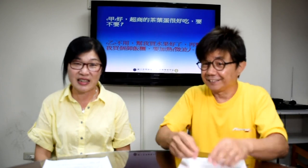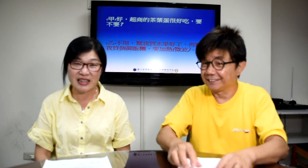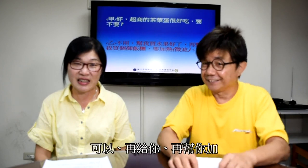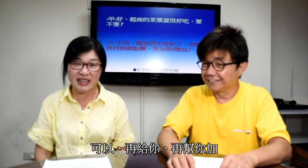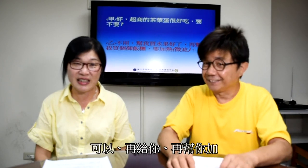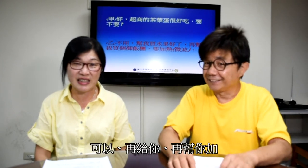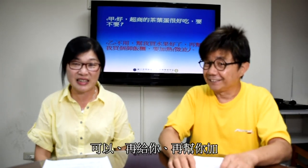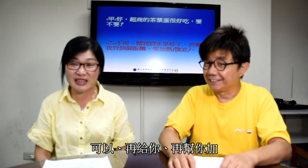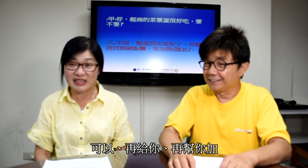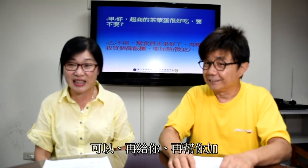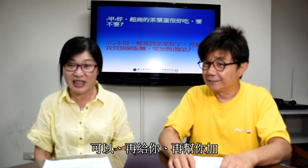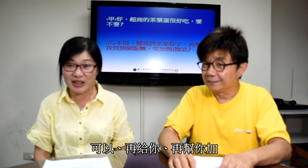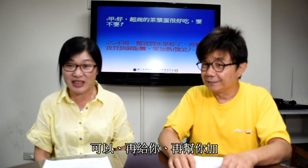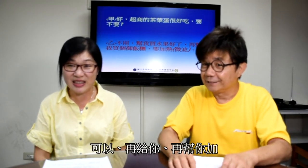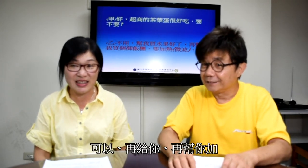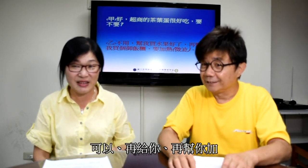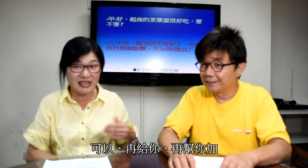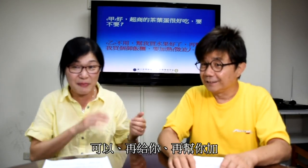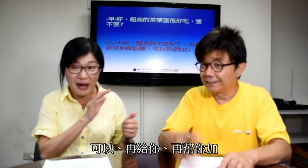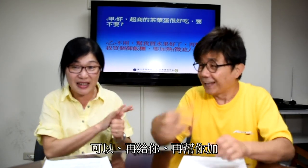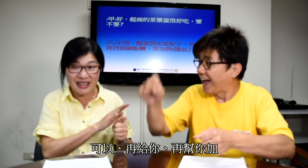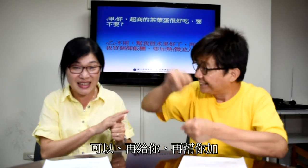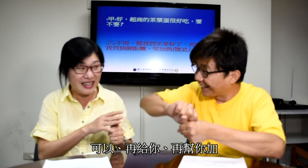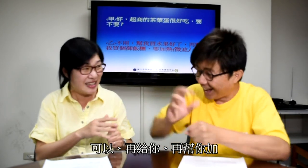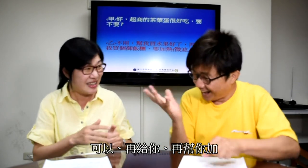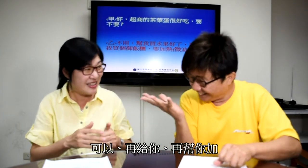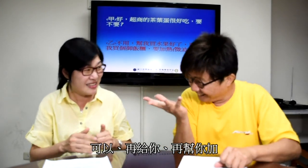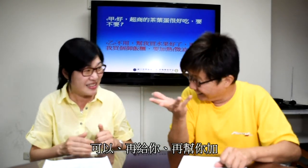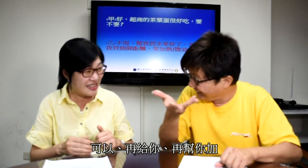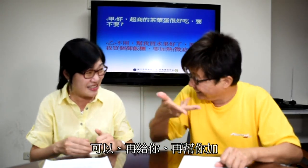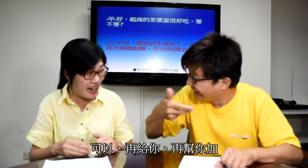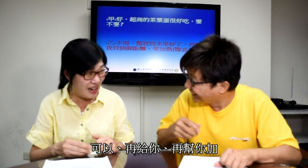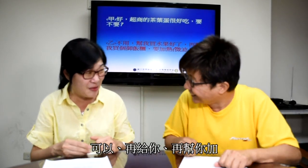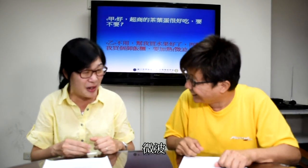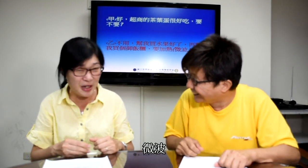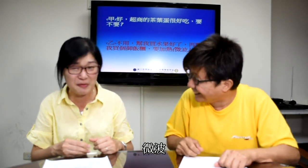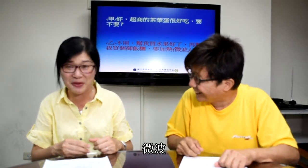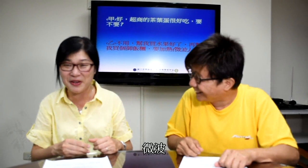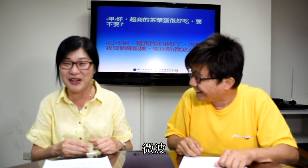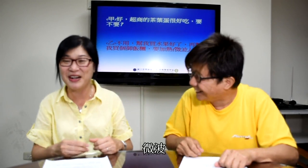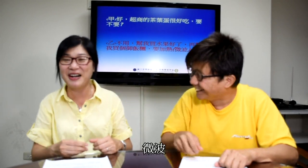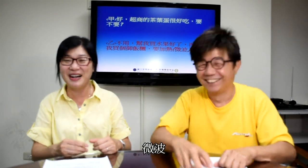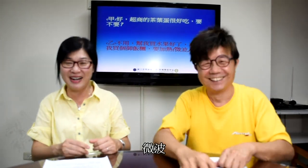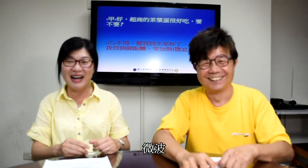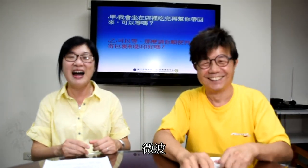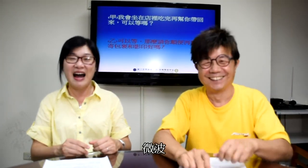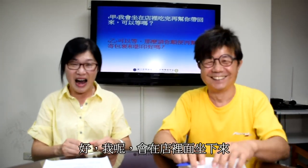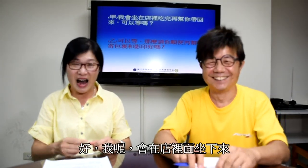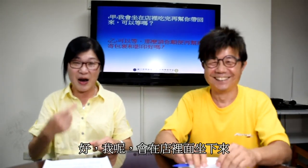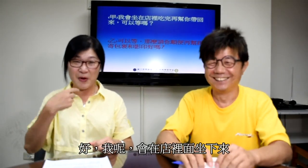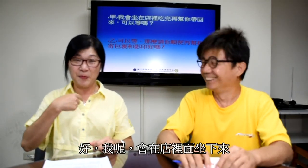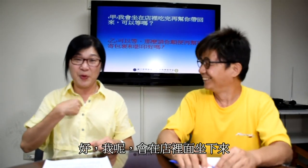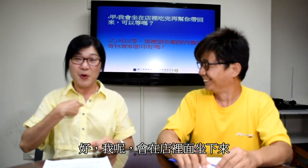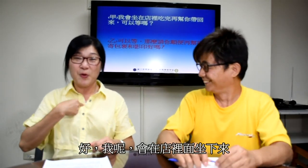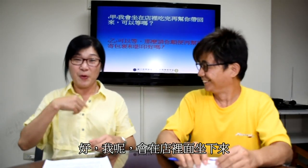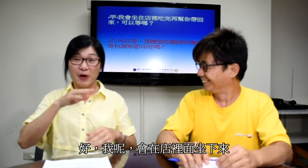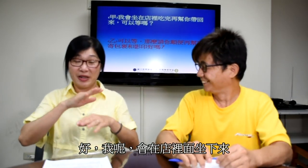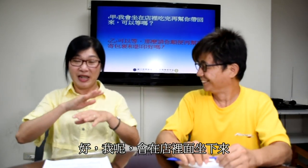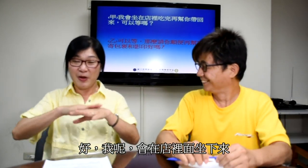可以再给你，再帮你以再加微波。好，我呢会